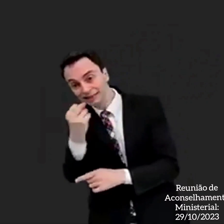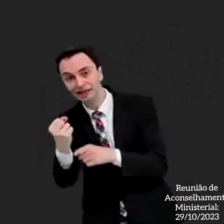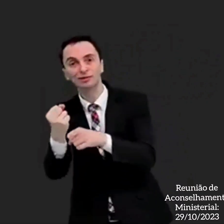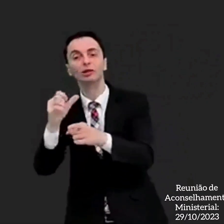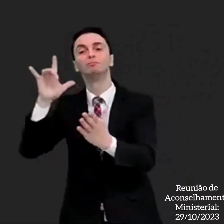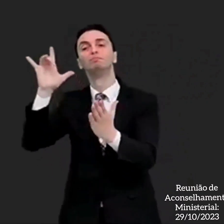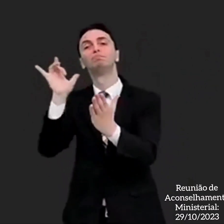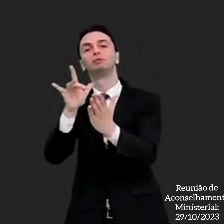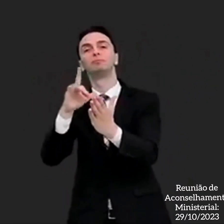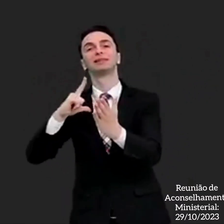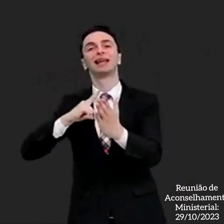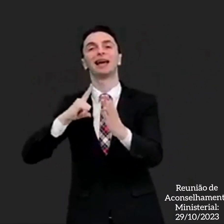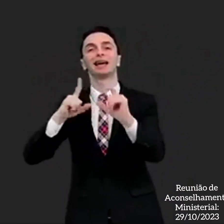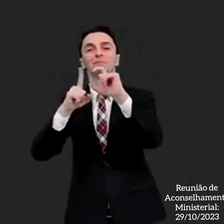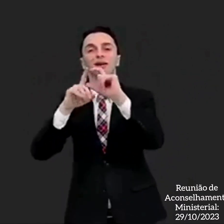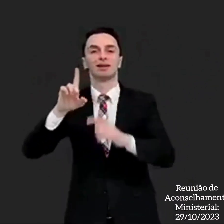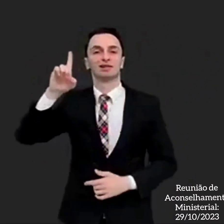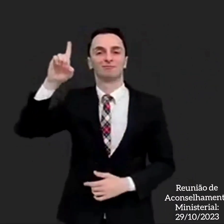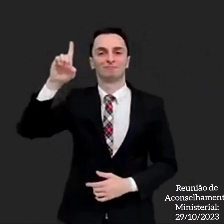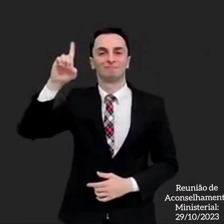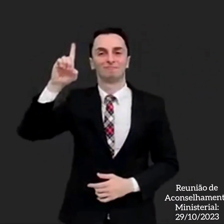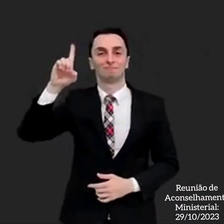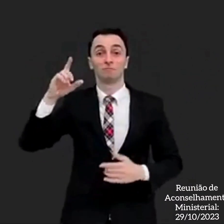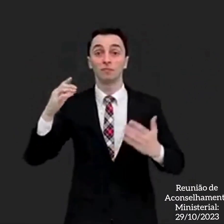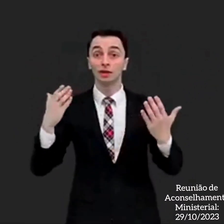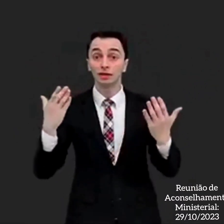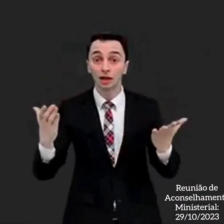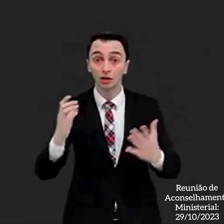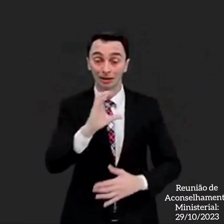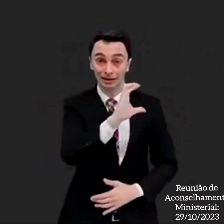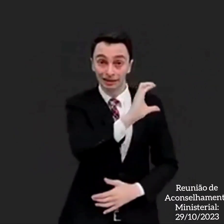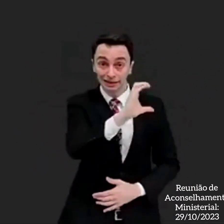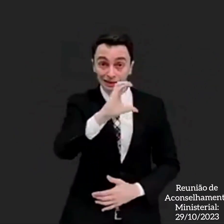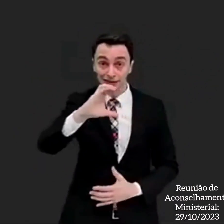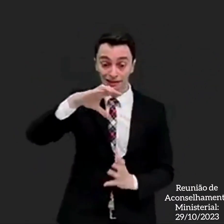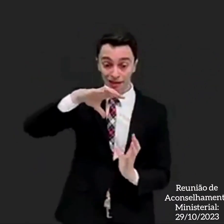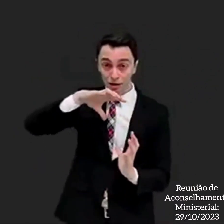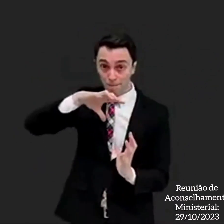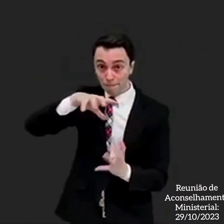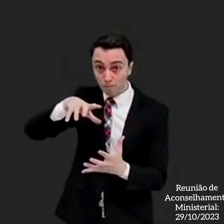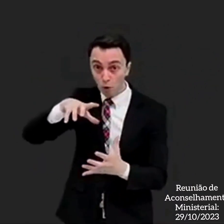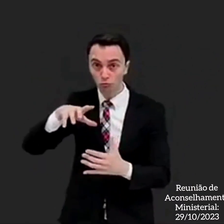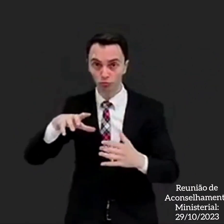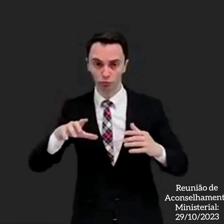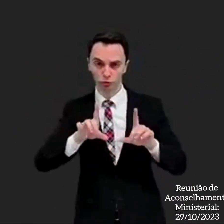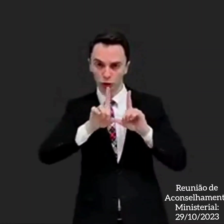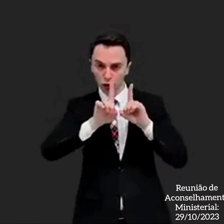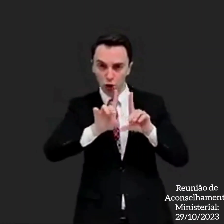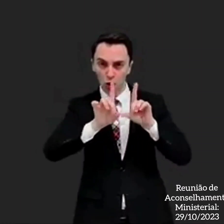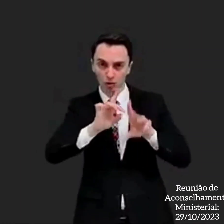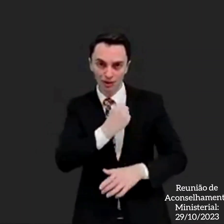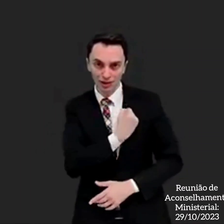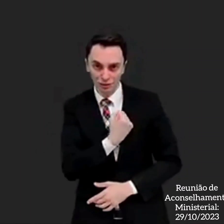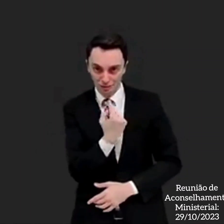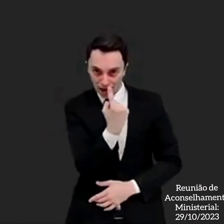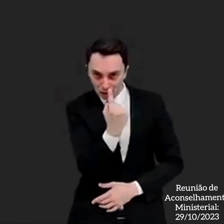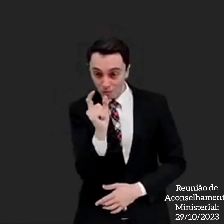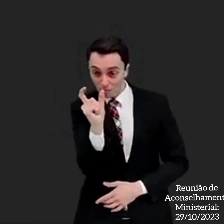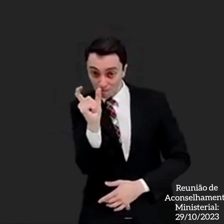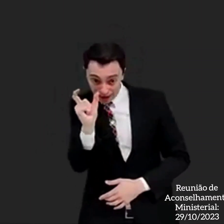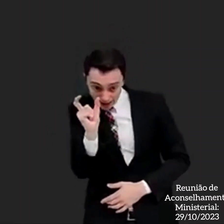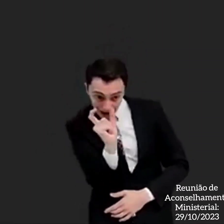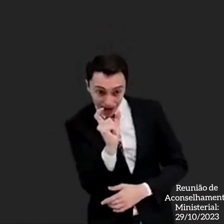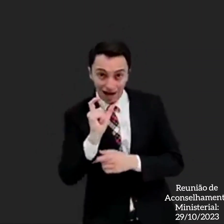Portanto, o objetivo de a congregação cristã ter colocado a palavra contendo foi unicamente o